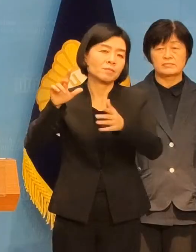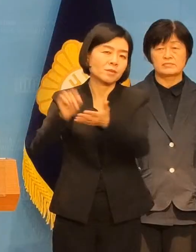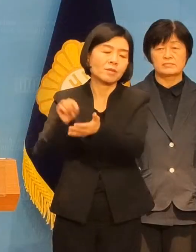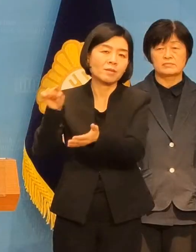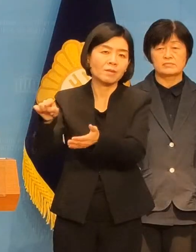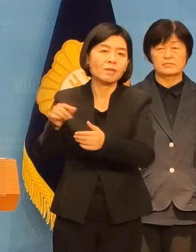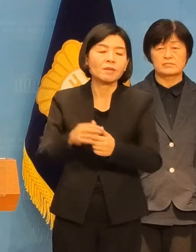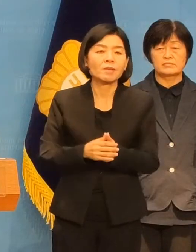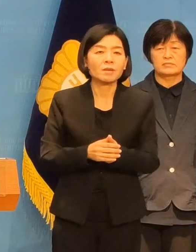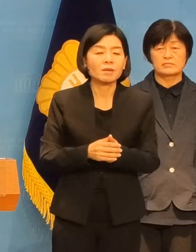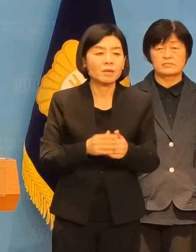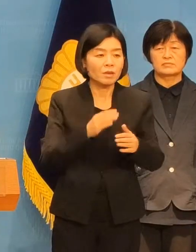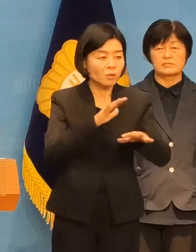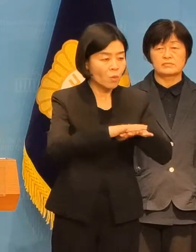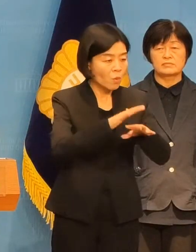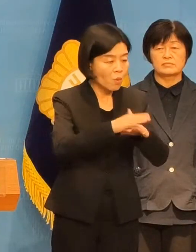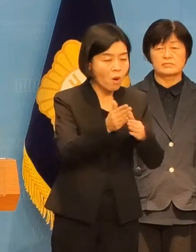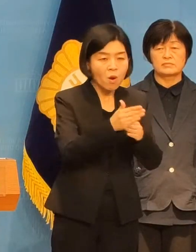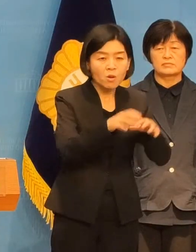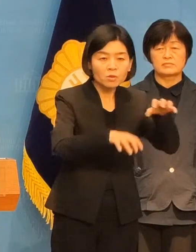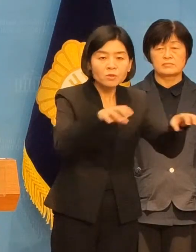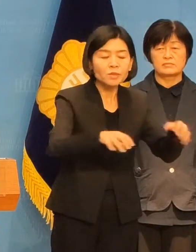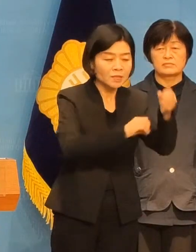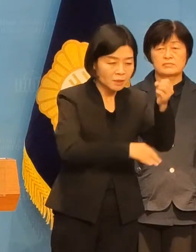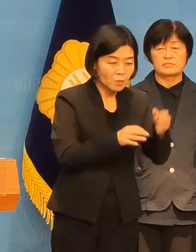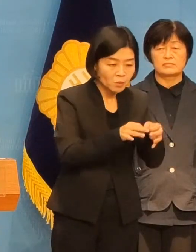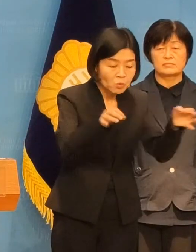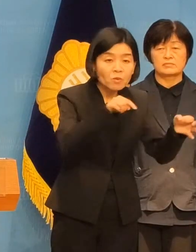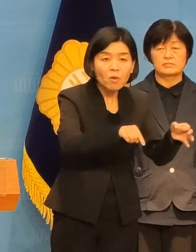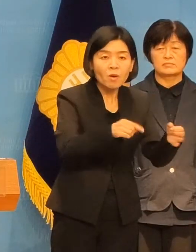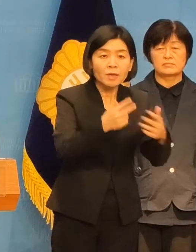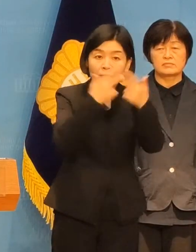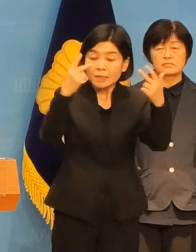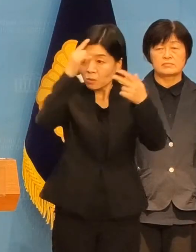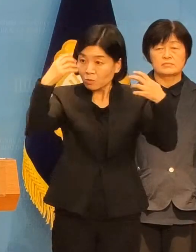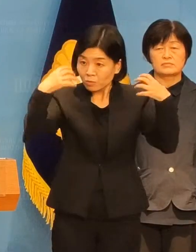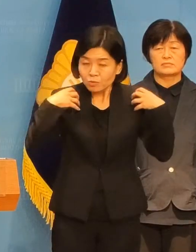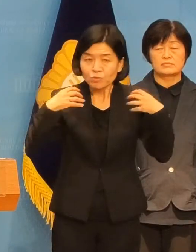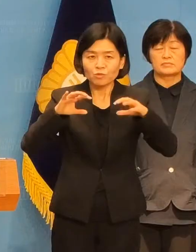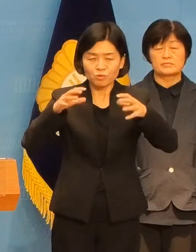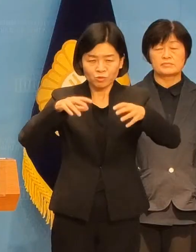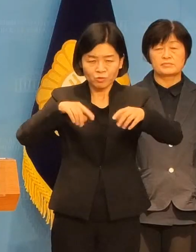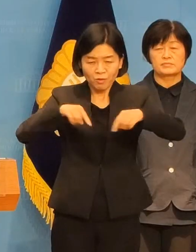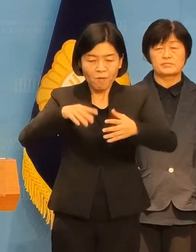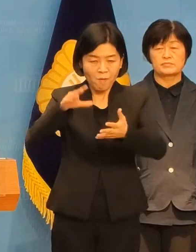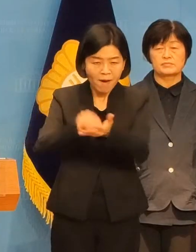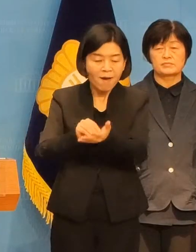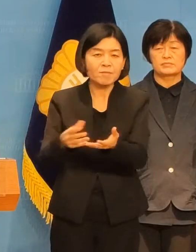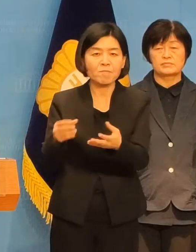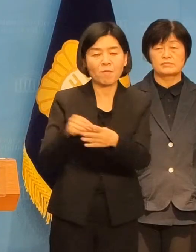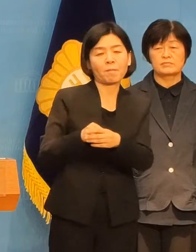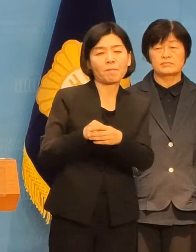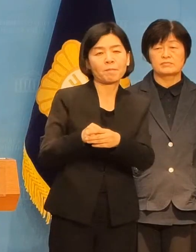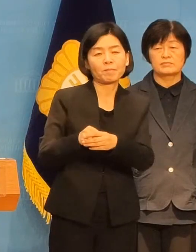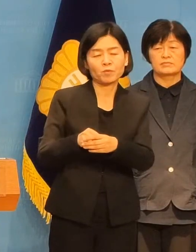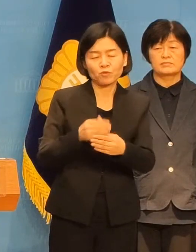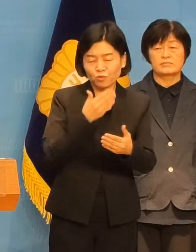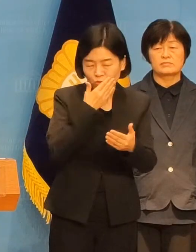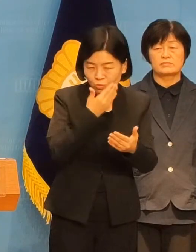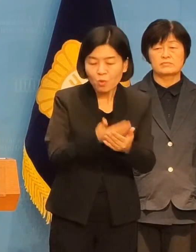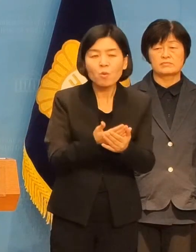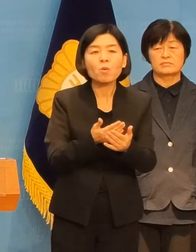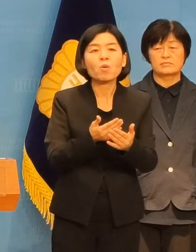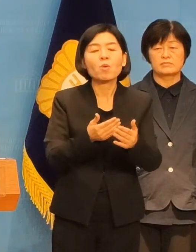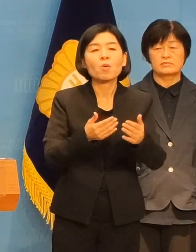있습니다. 농어촌 기본소득은 이재명 국민주권 정부 국정과제에 포함된 주요 국가시책